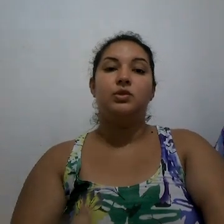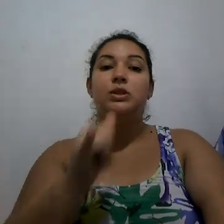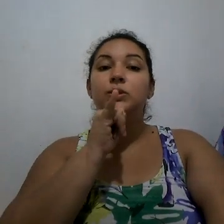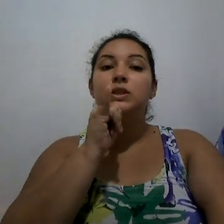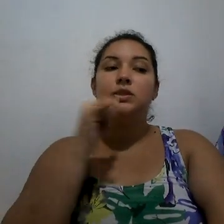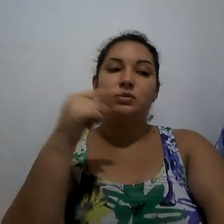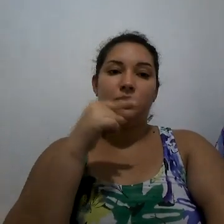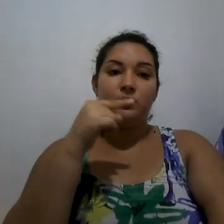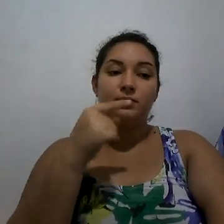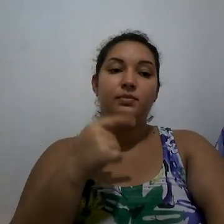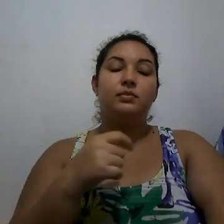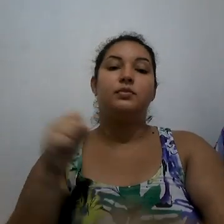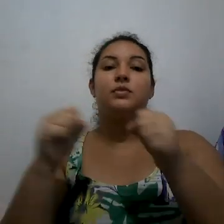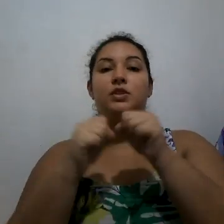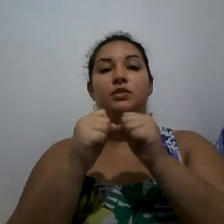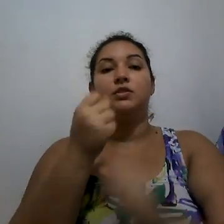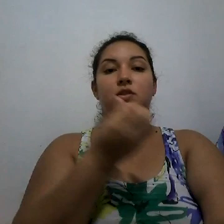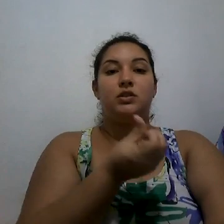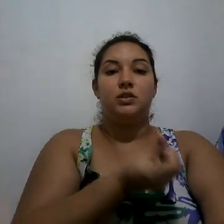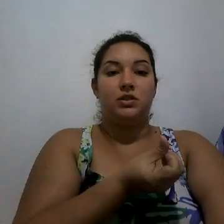feitas 6